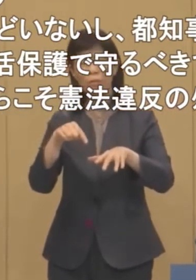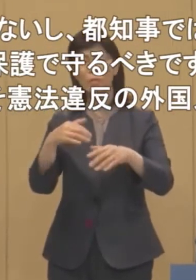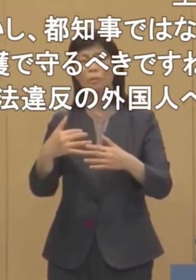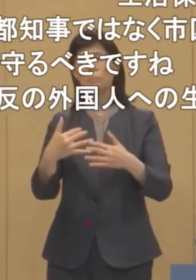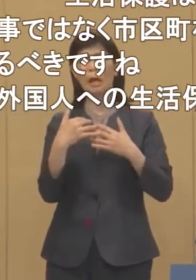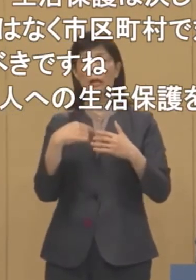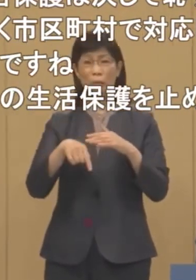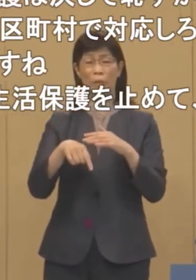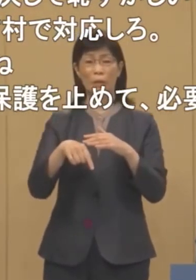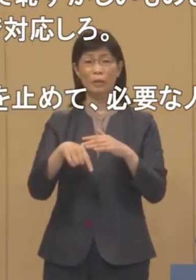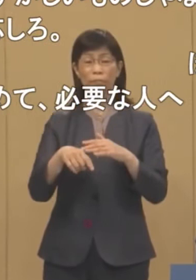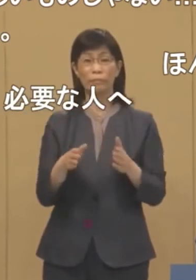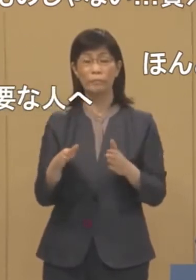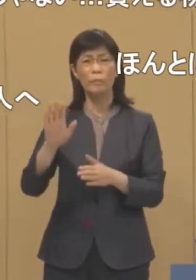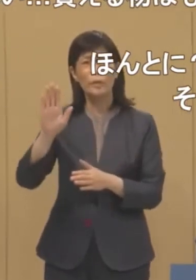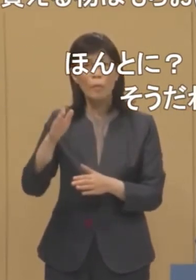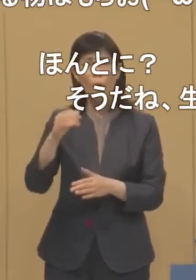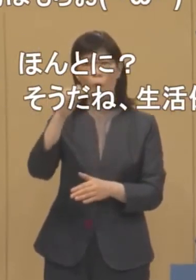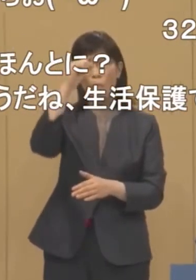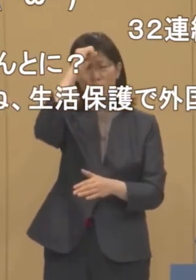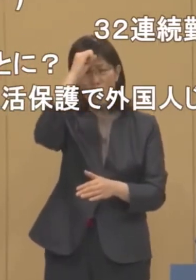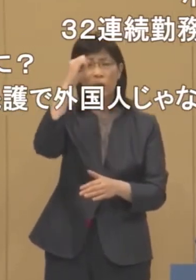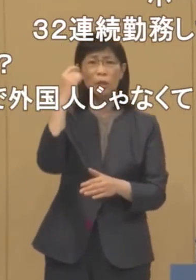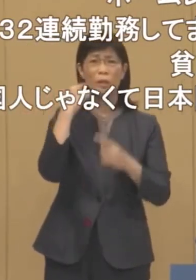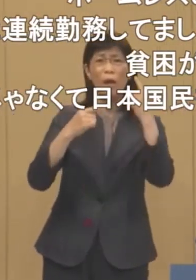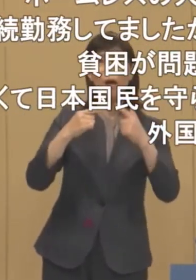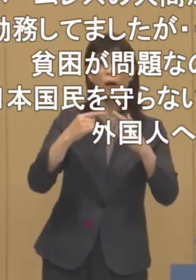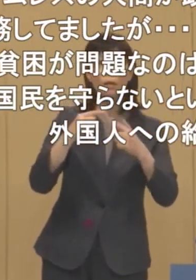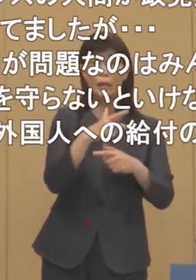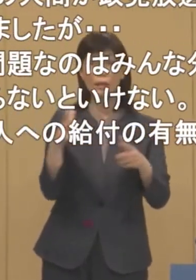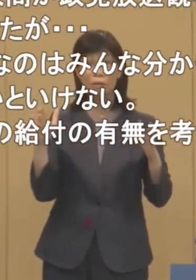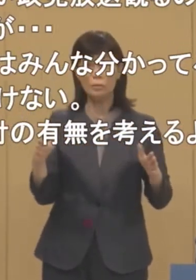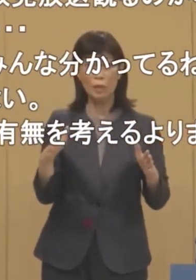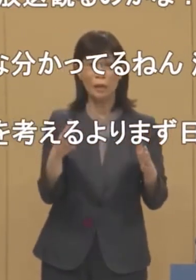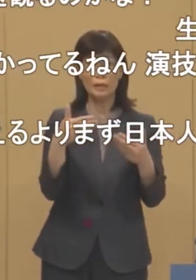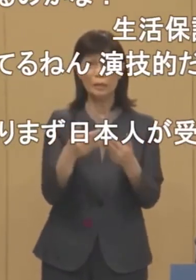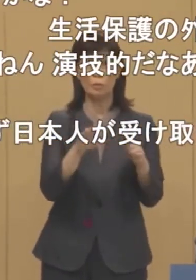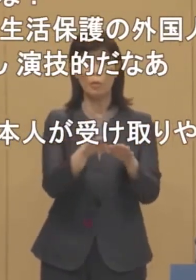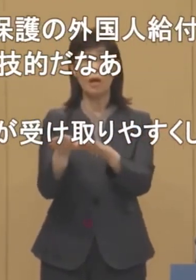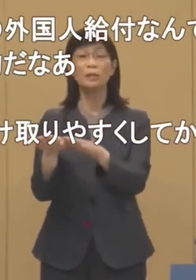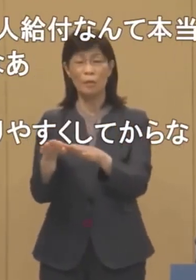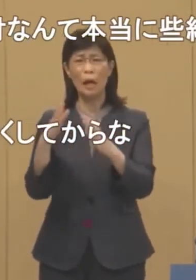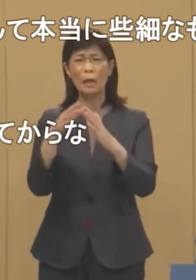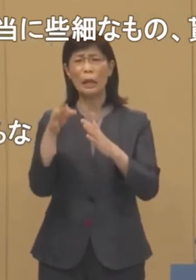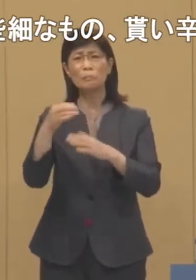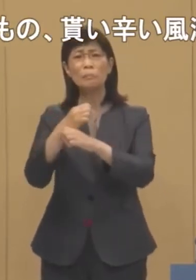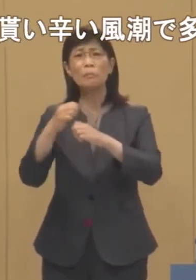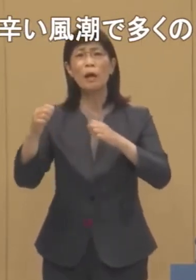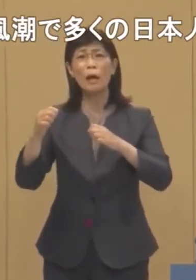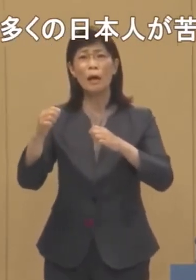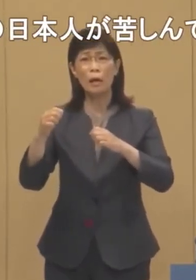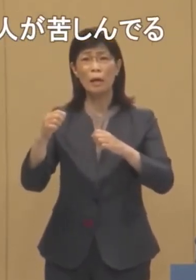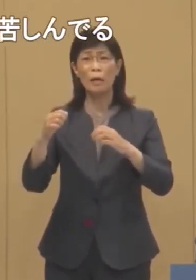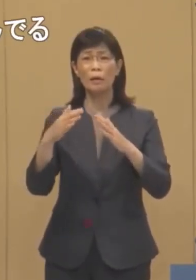病気やけがで1週間でも仕事を休めばたちまち家賃を滞納ホームレス化のリスクにさらされる人々は